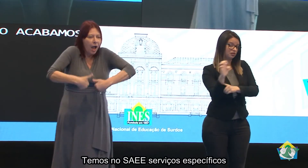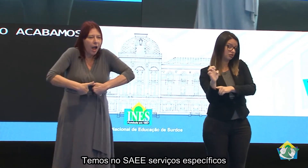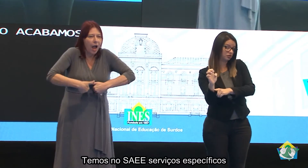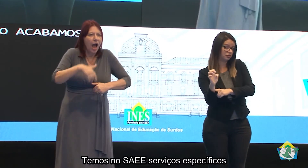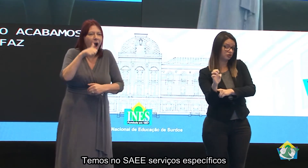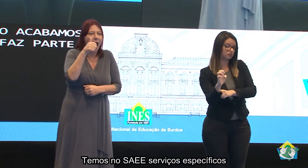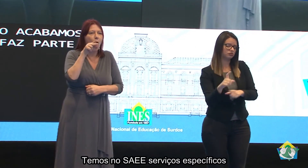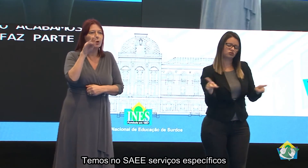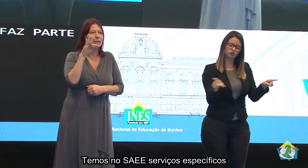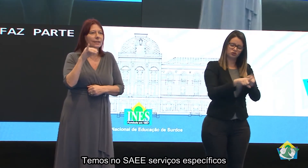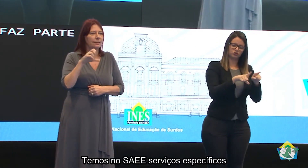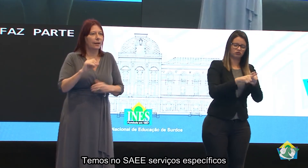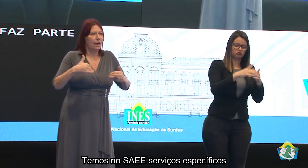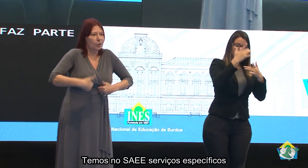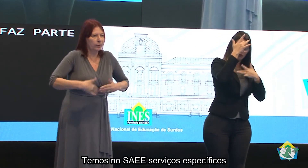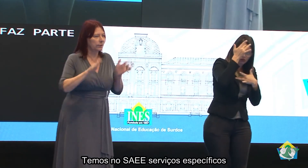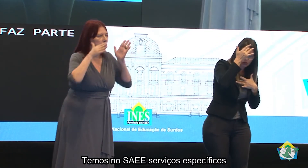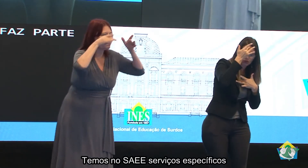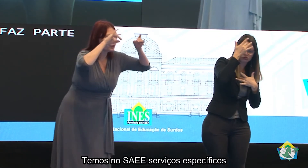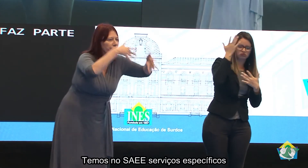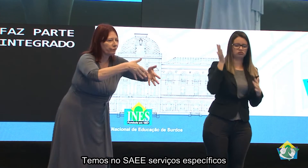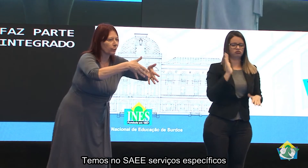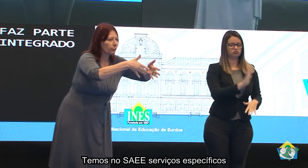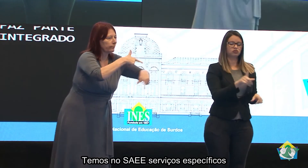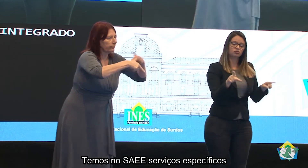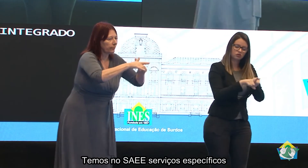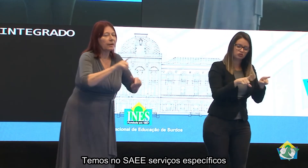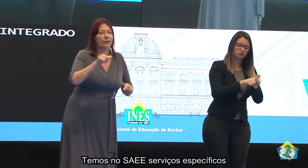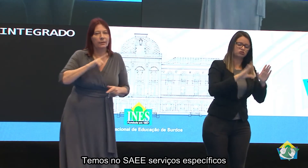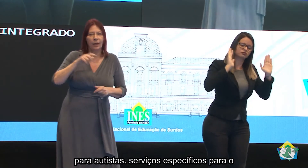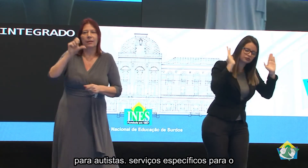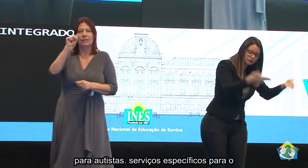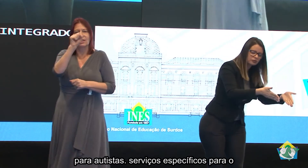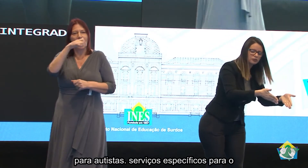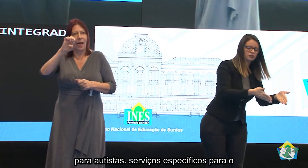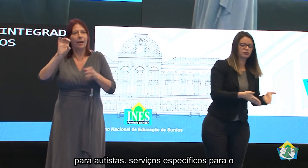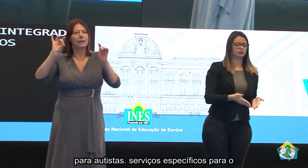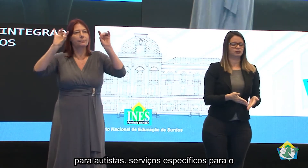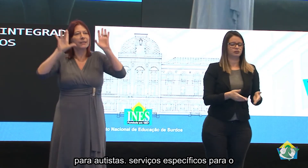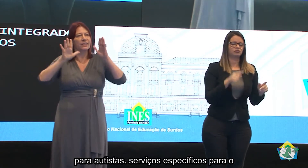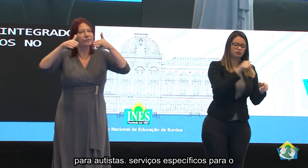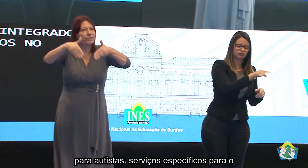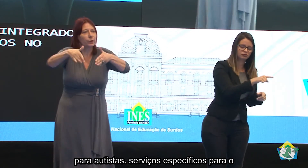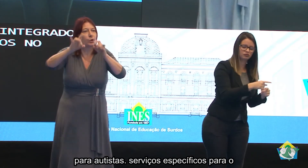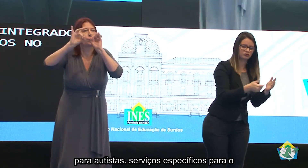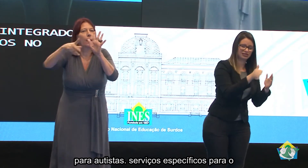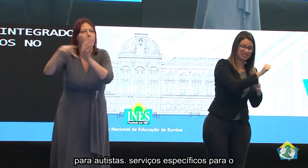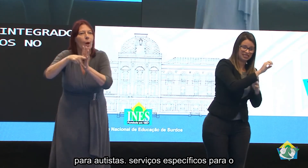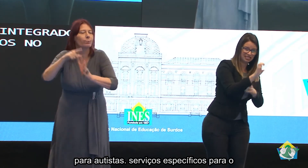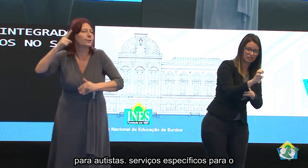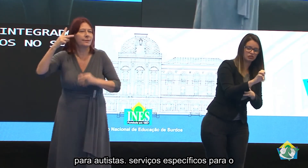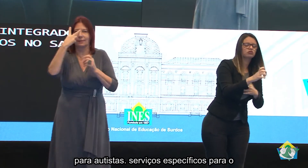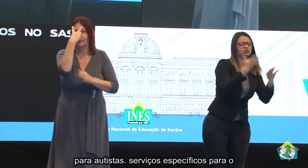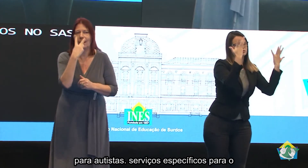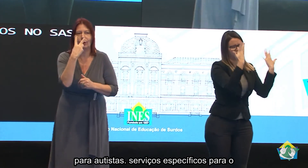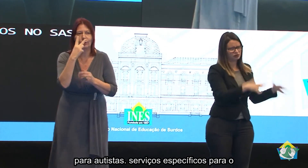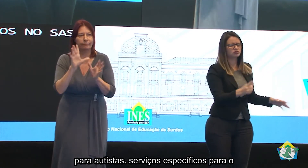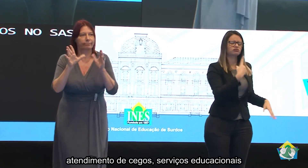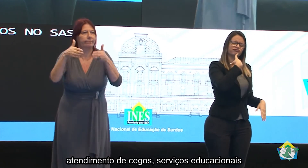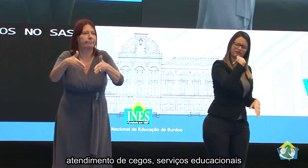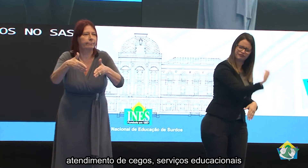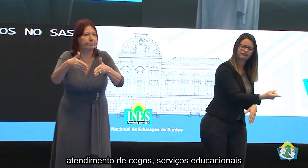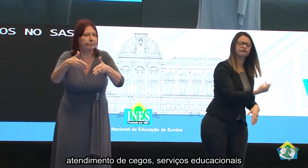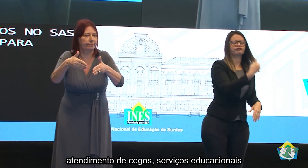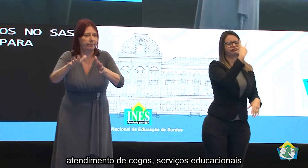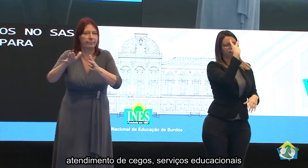Então nós temos no SAI serviços específicos para autistas, serviços específicos para